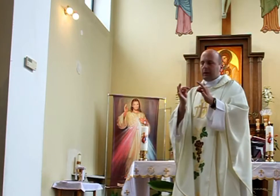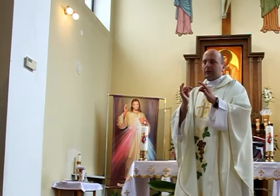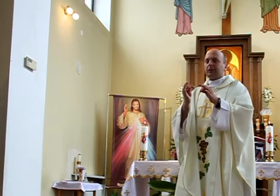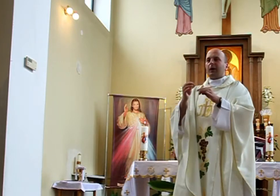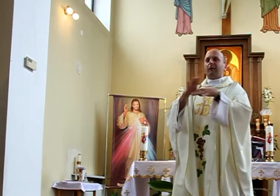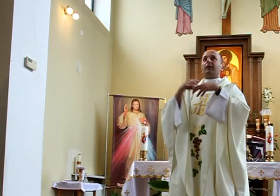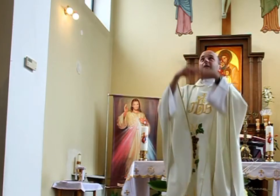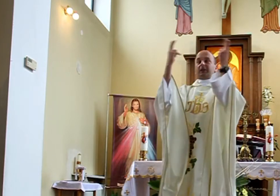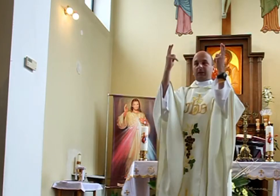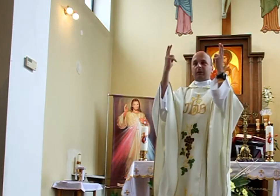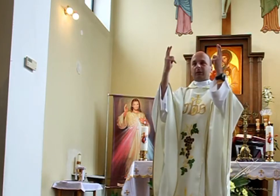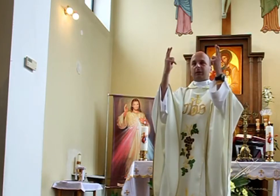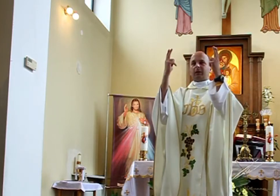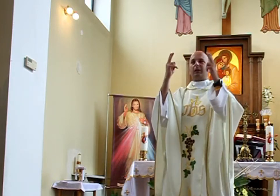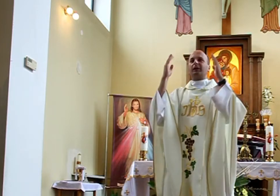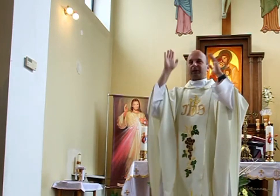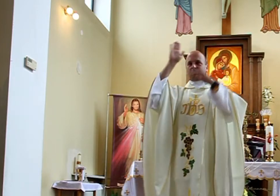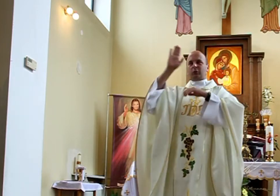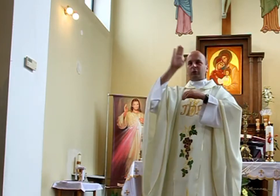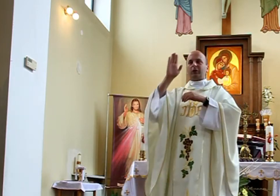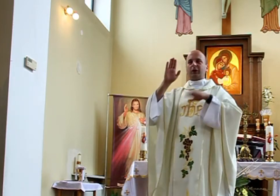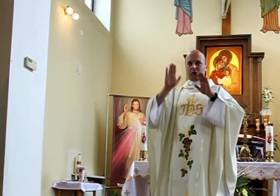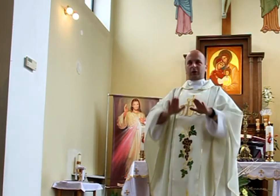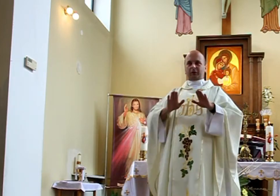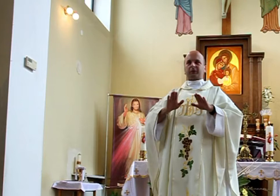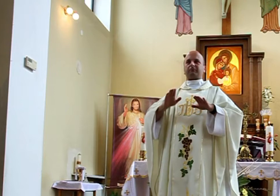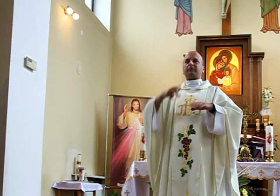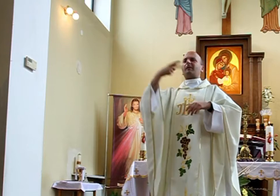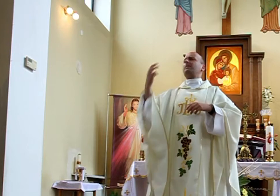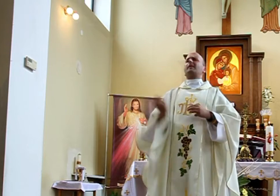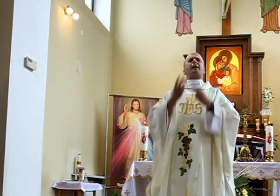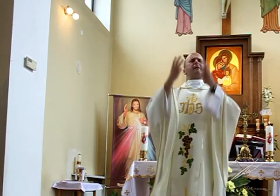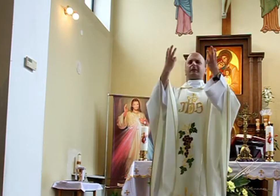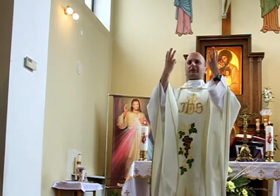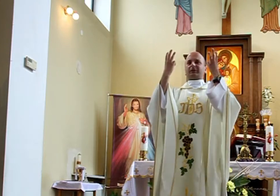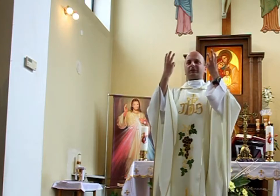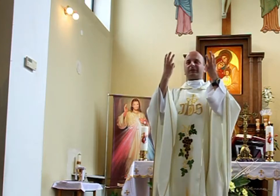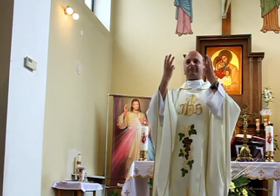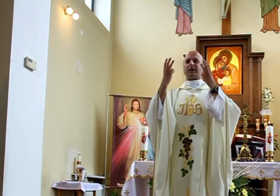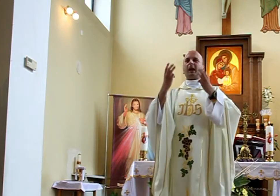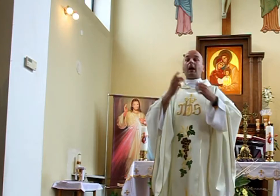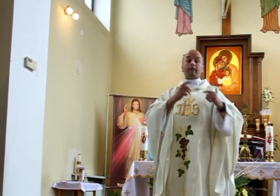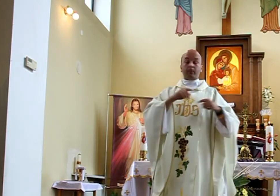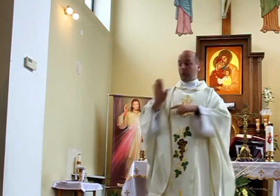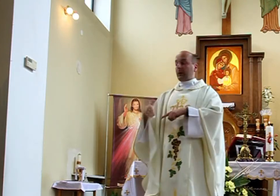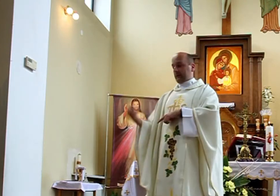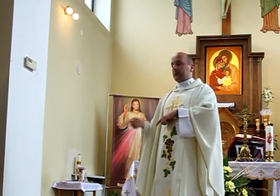teraz w niebie Bóg siedzi najważniejszy. Po prawej